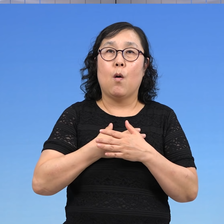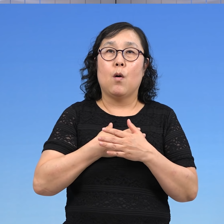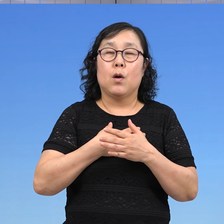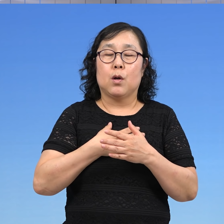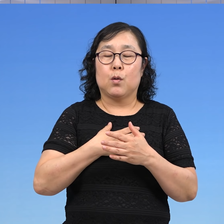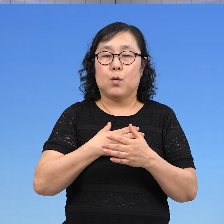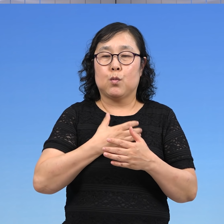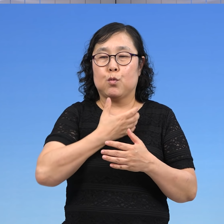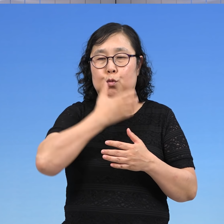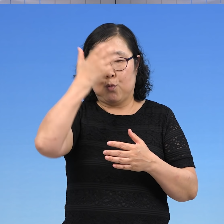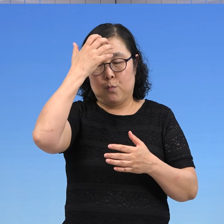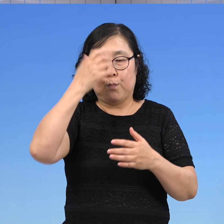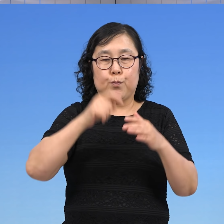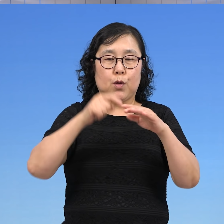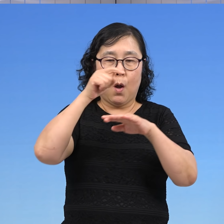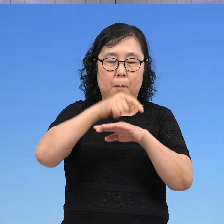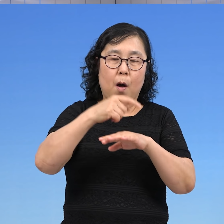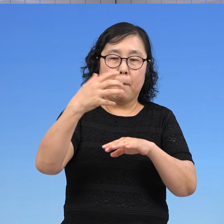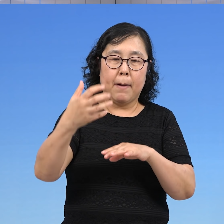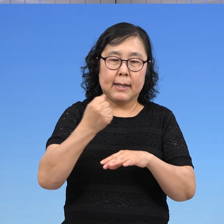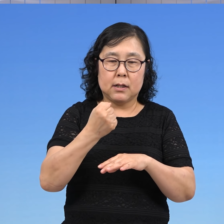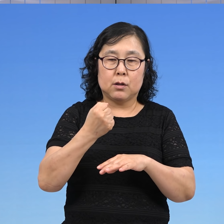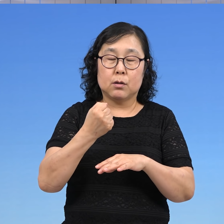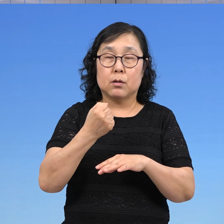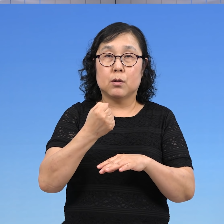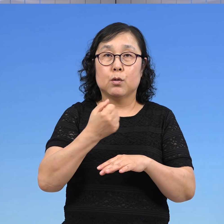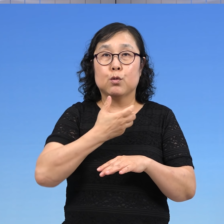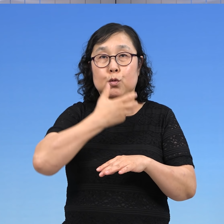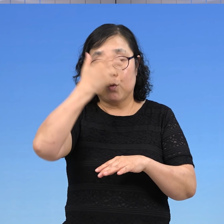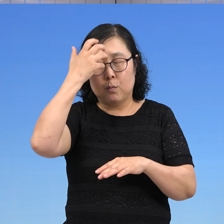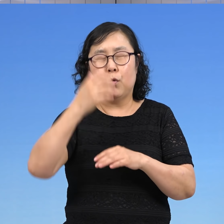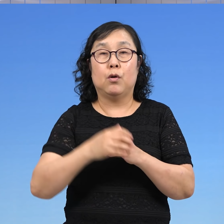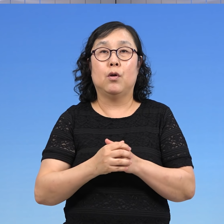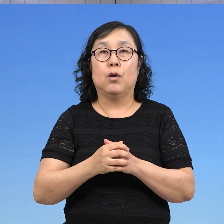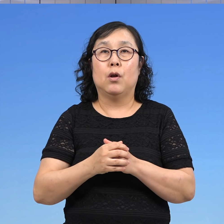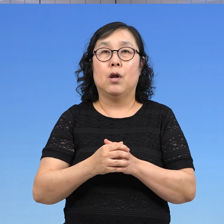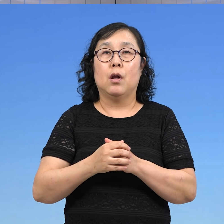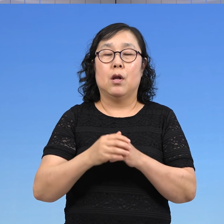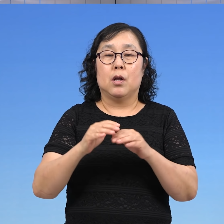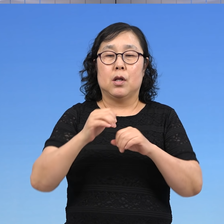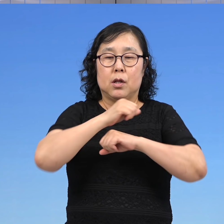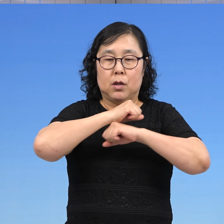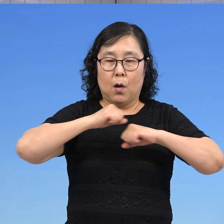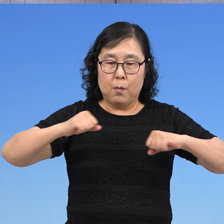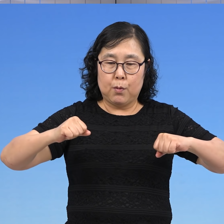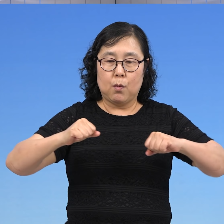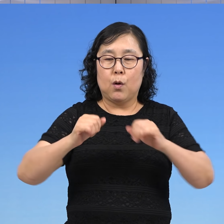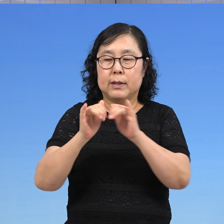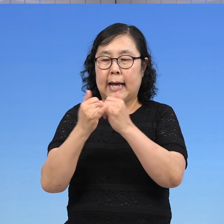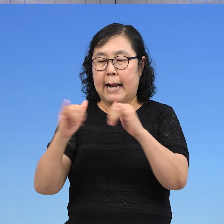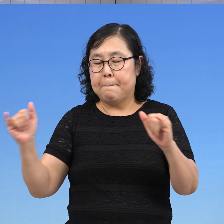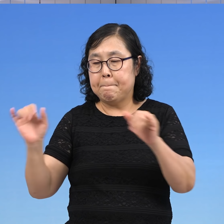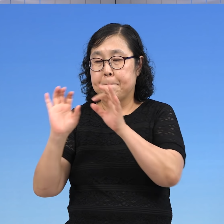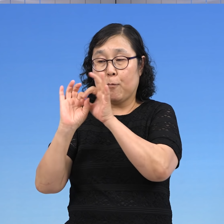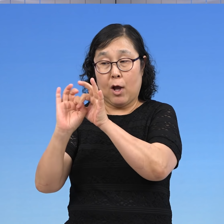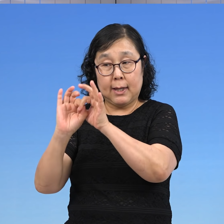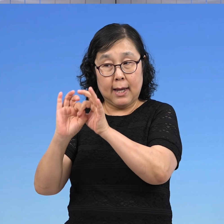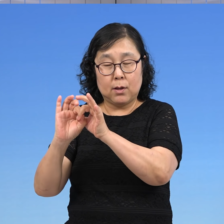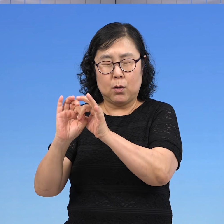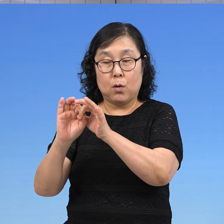복을 이행 적으로도 흘려 보내야 돼요 아브라함이 가나안 으로 가면 가나안의 있는 사람들이 아브라함 때문에 복을